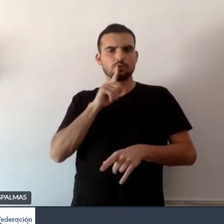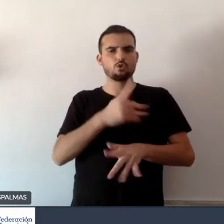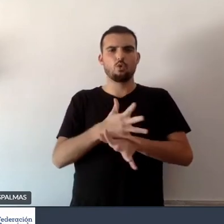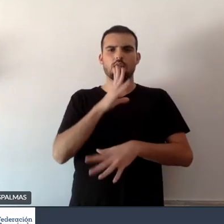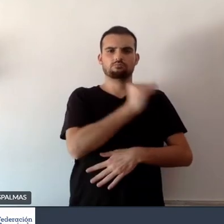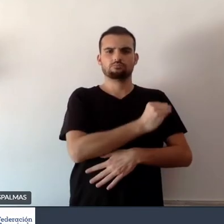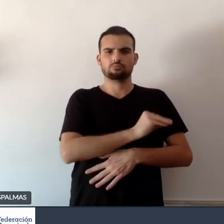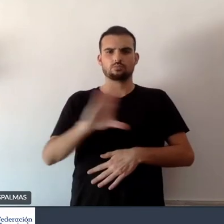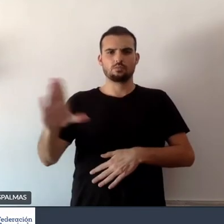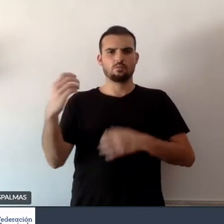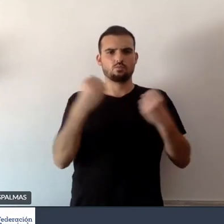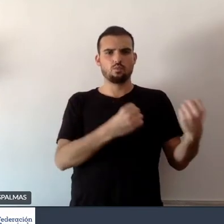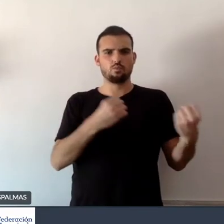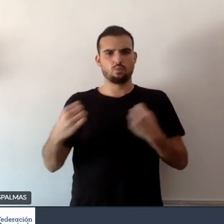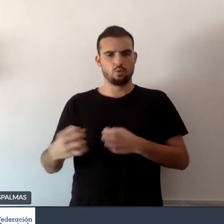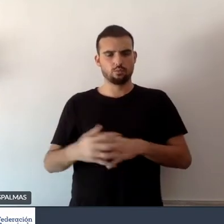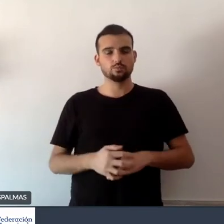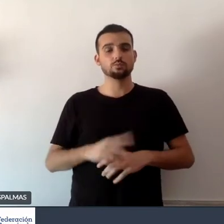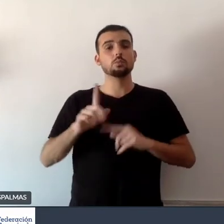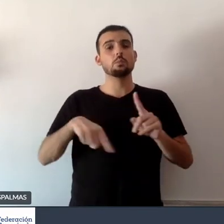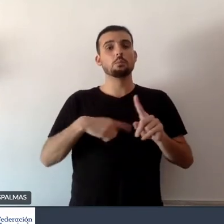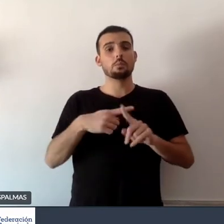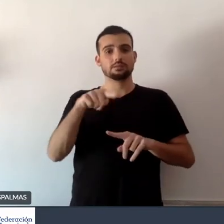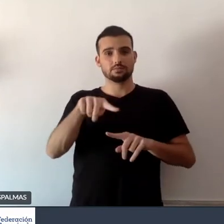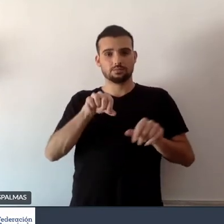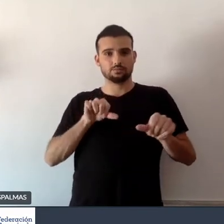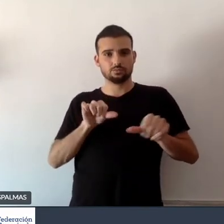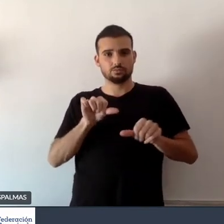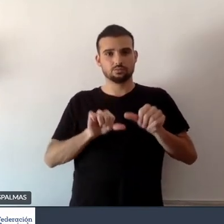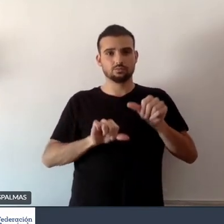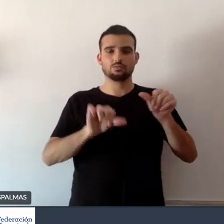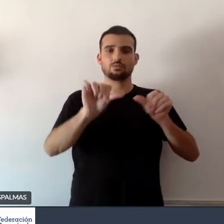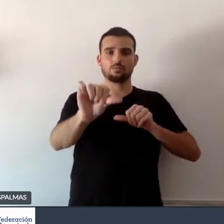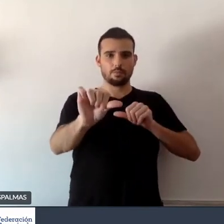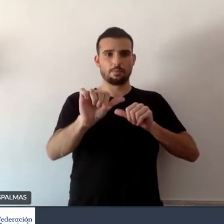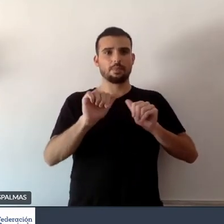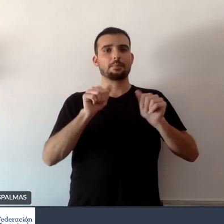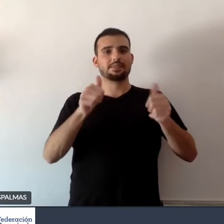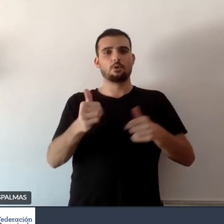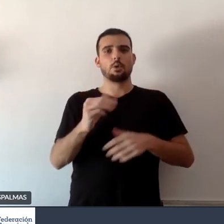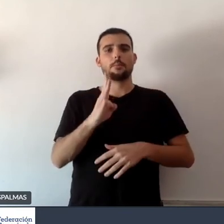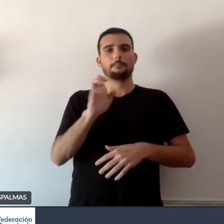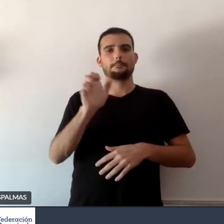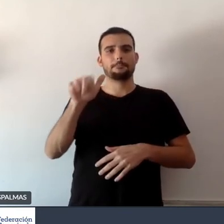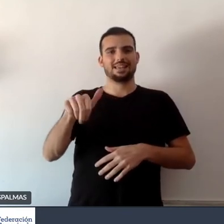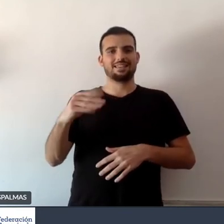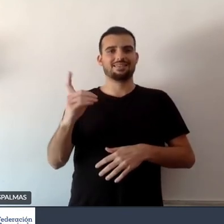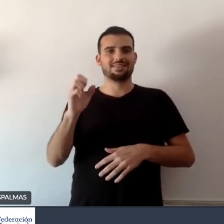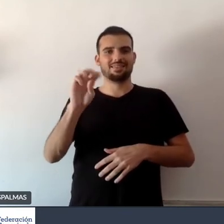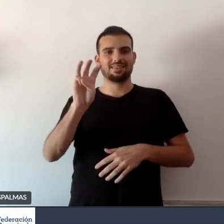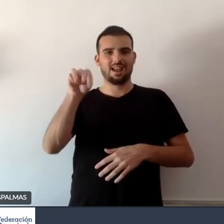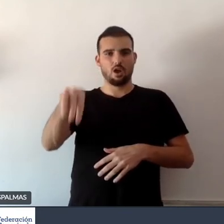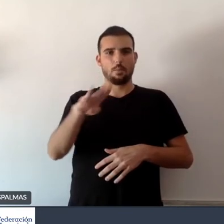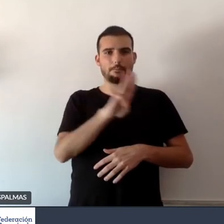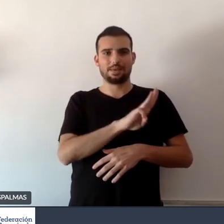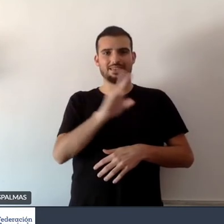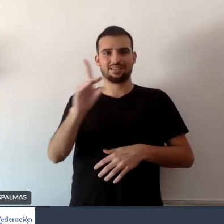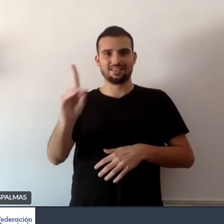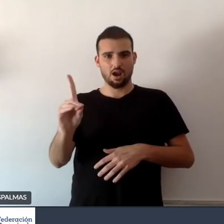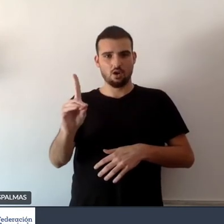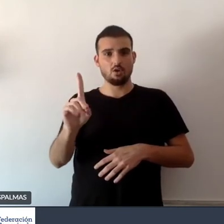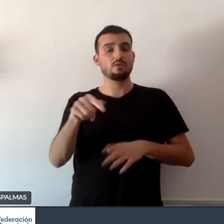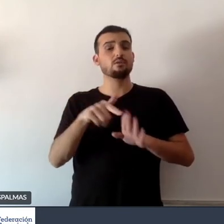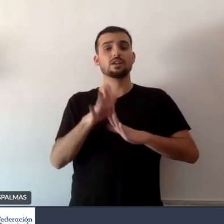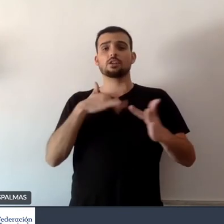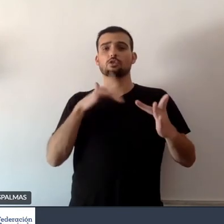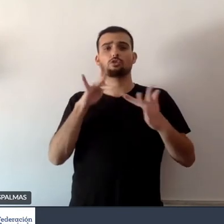treses. Y a partir de ahí, un middle ball screen entre pin down. Aquí va a subir. Y fijaos que no va a haber contacto. Se